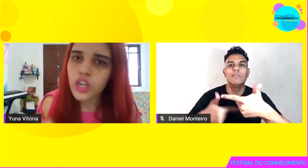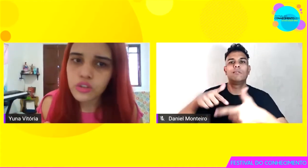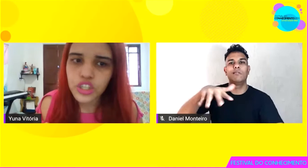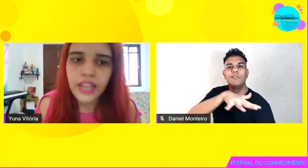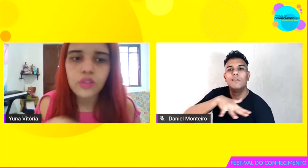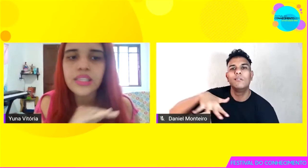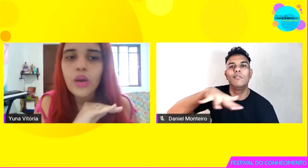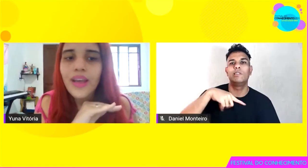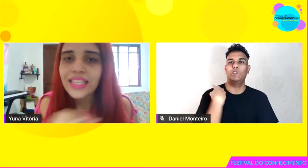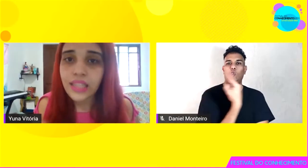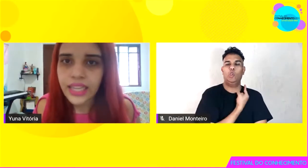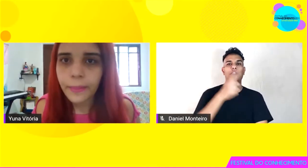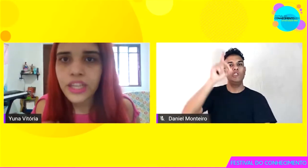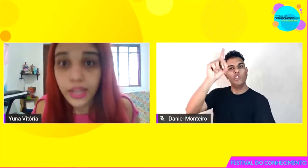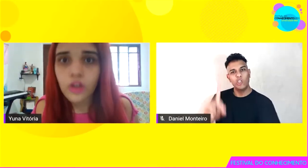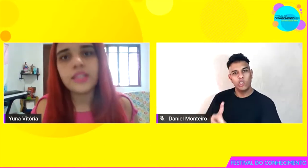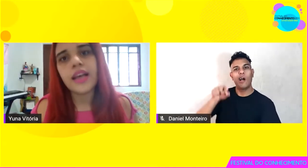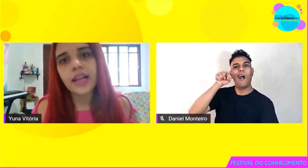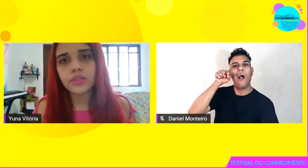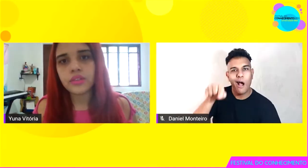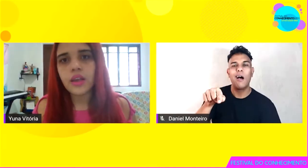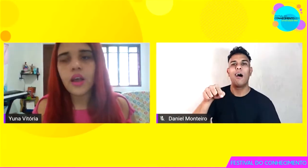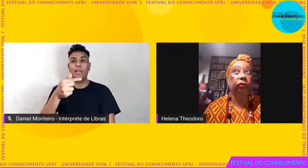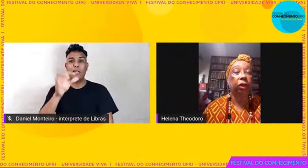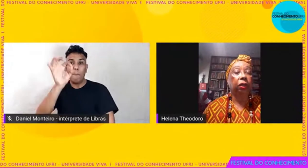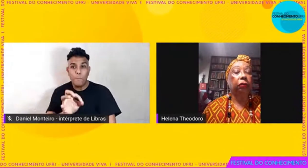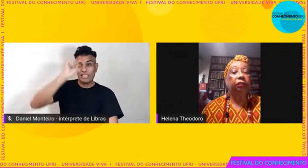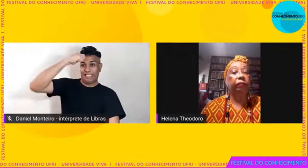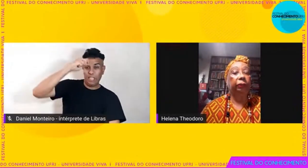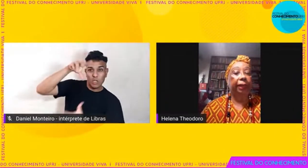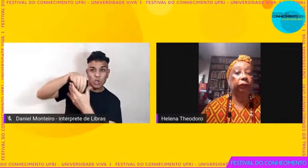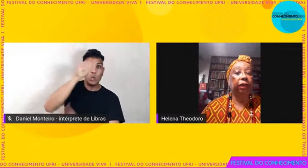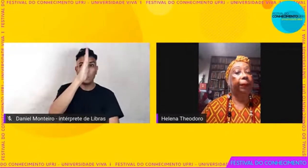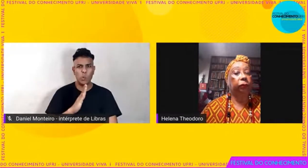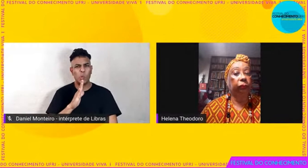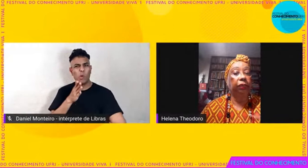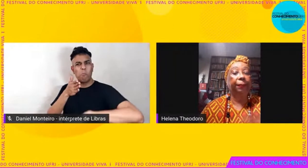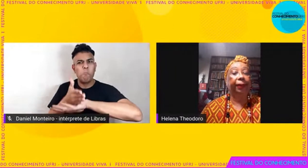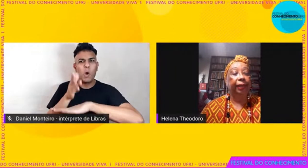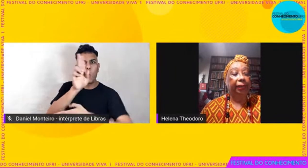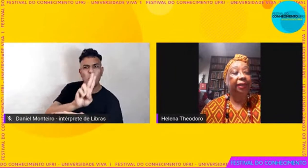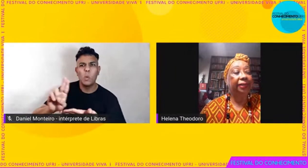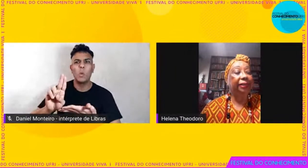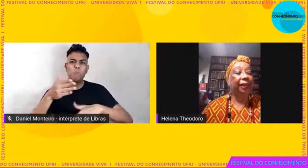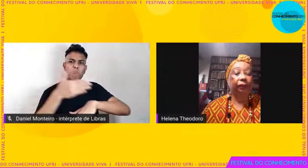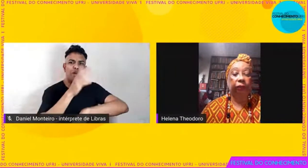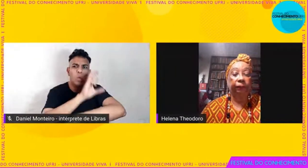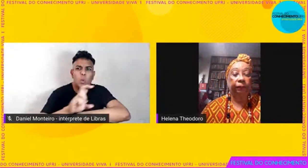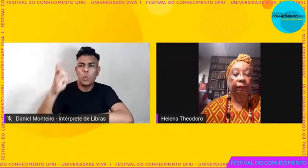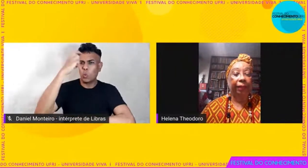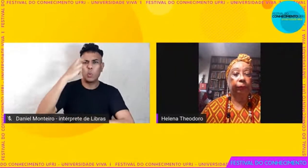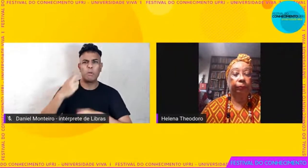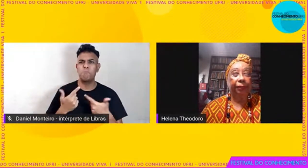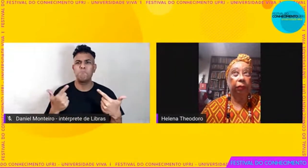Porque os nossos direitos são estritamente negociados. A mesa sobre negritude, ações afirmativas e lei da